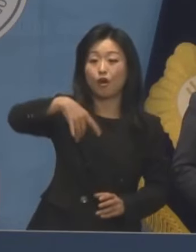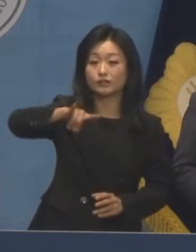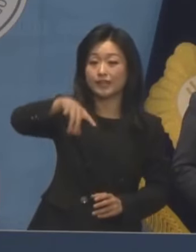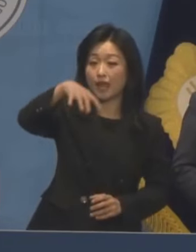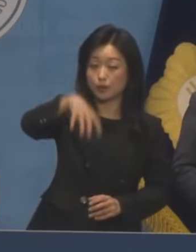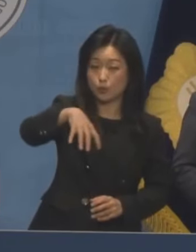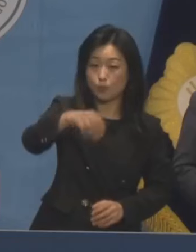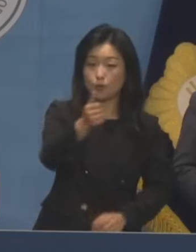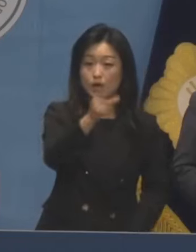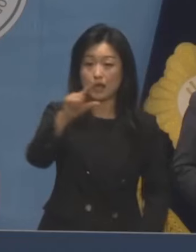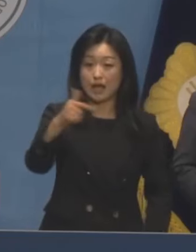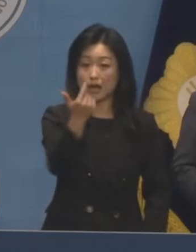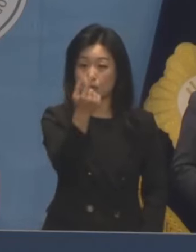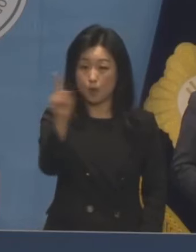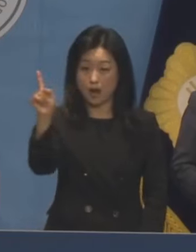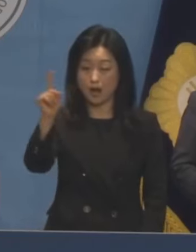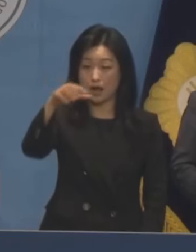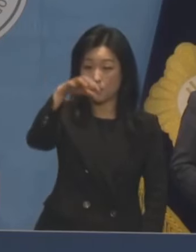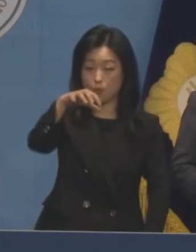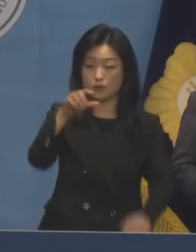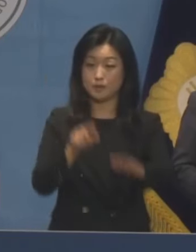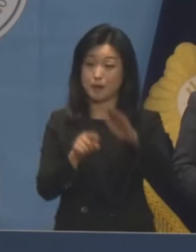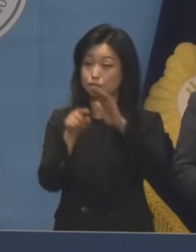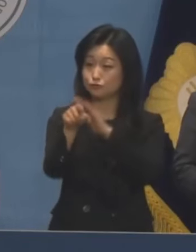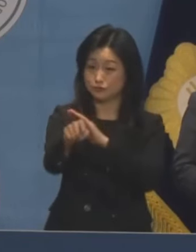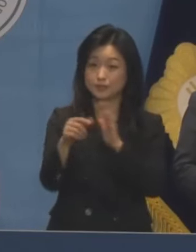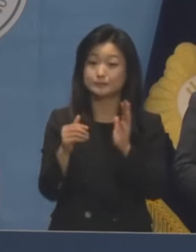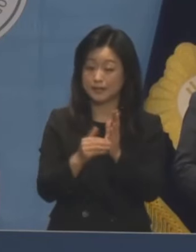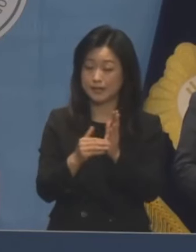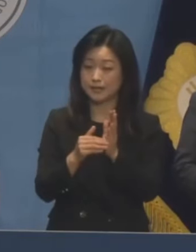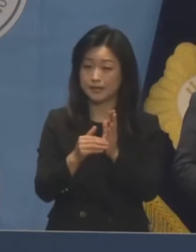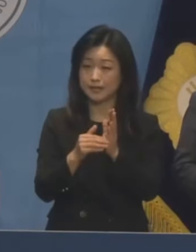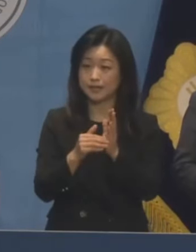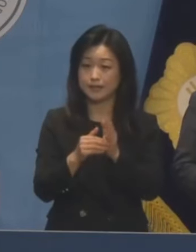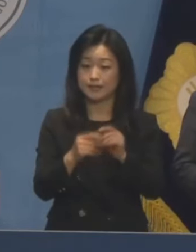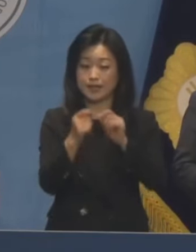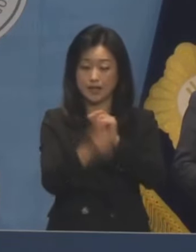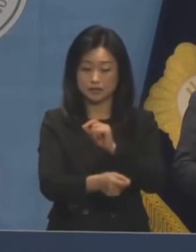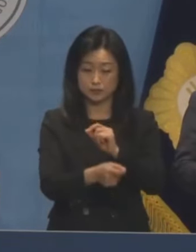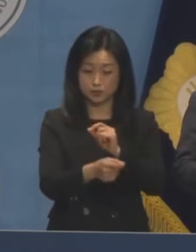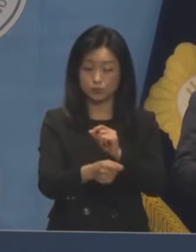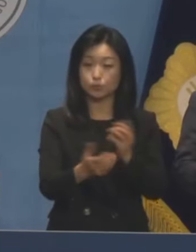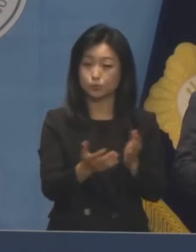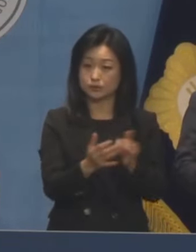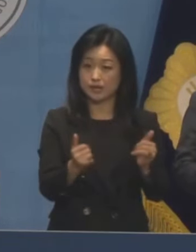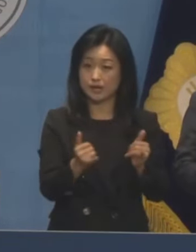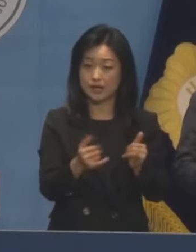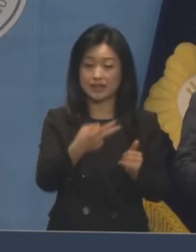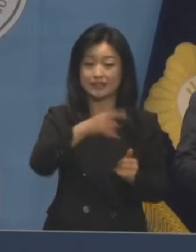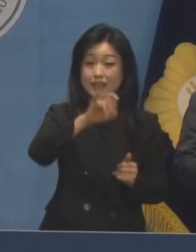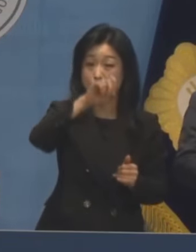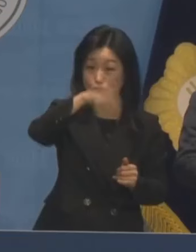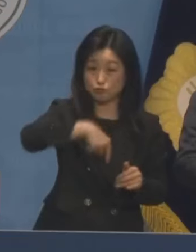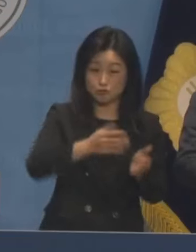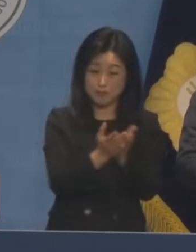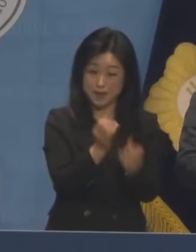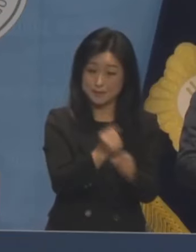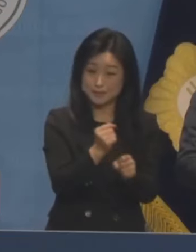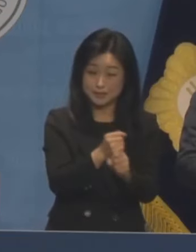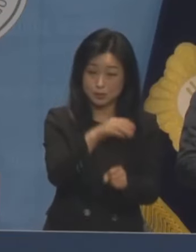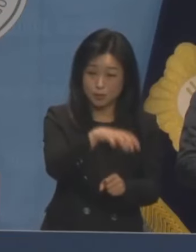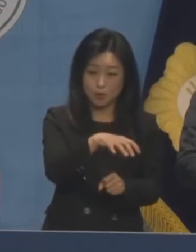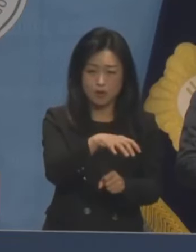하나 오션에 방문했습니다 하청노동자들이 대우해양 조선에서 이대로 살 수 없지